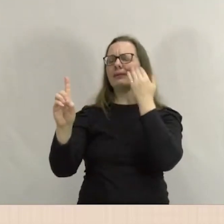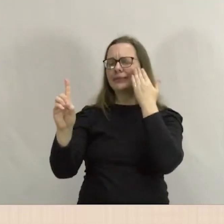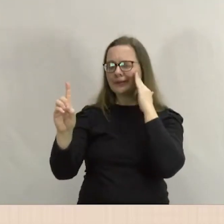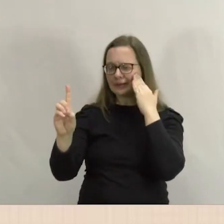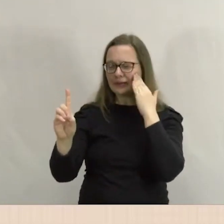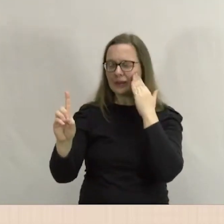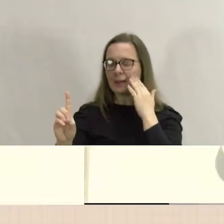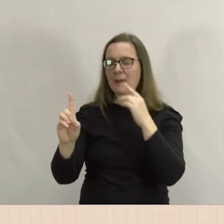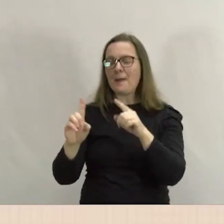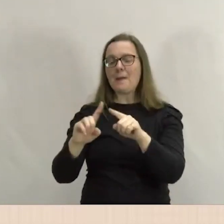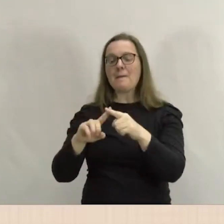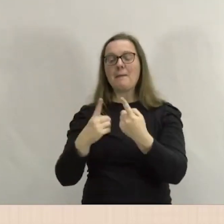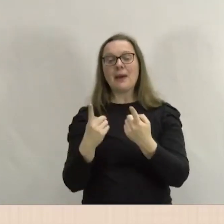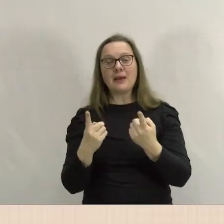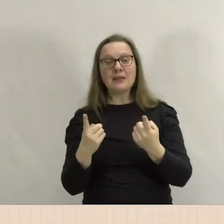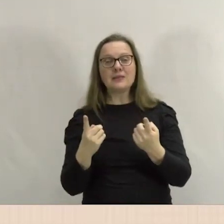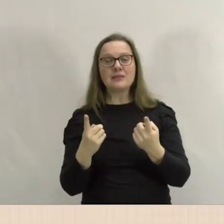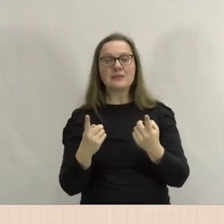Hoje Deus está falando,